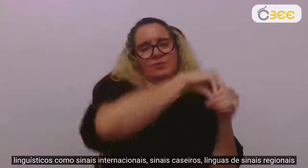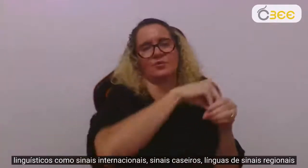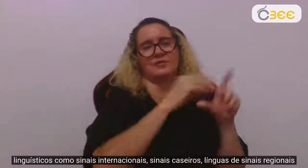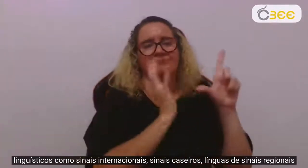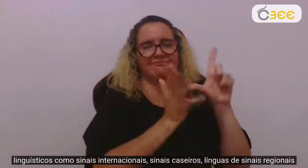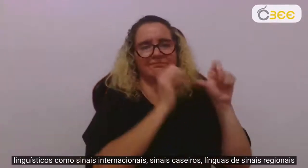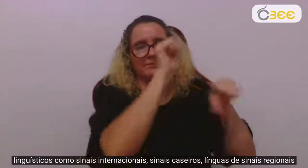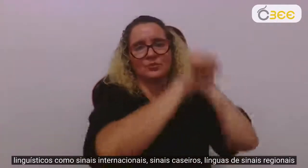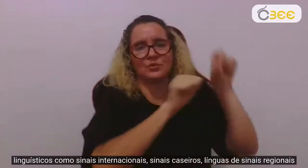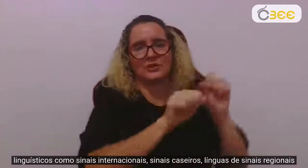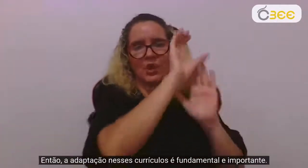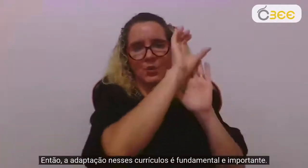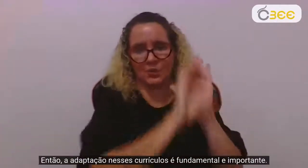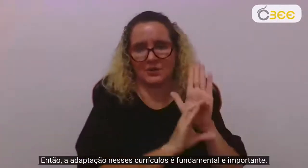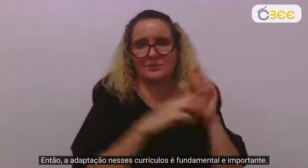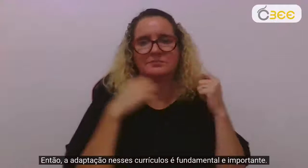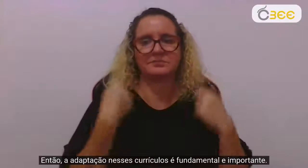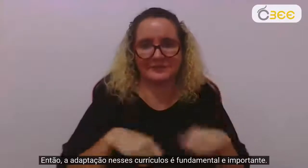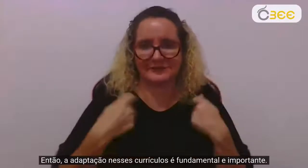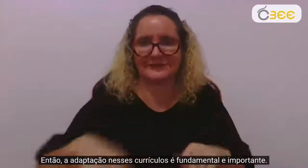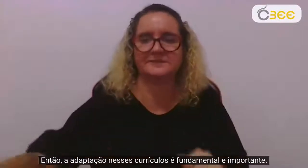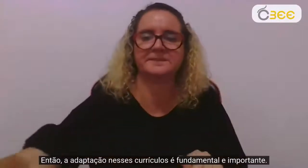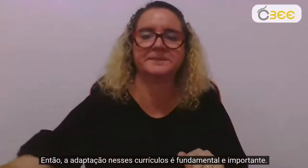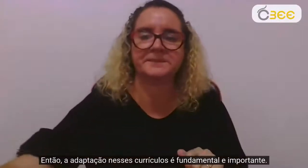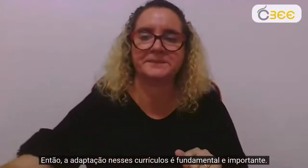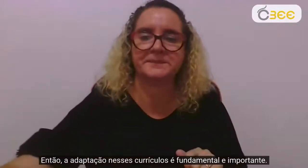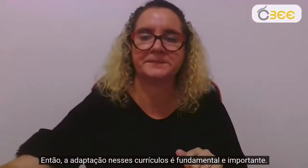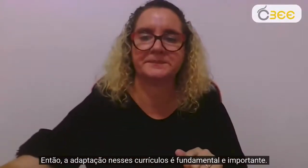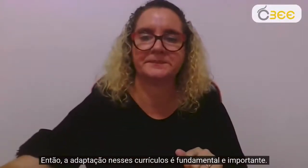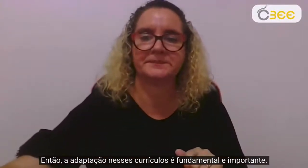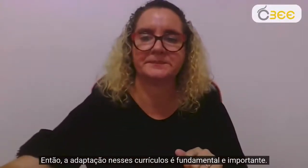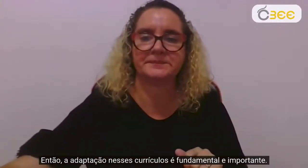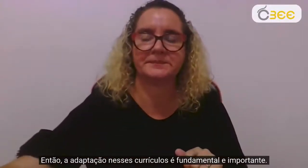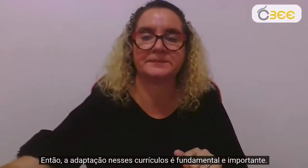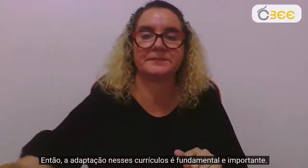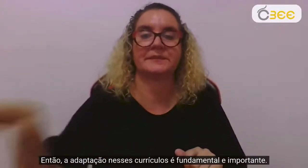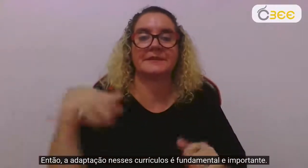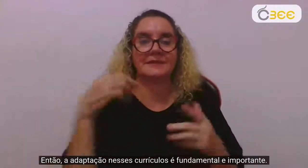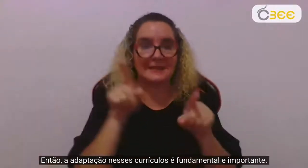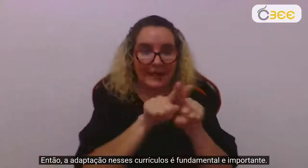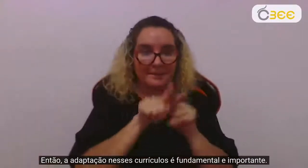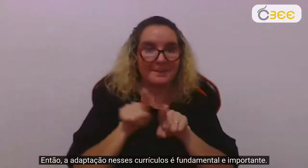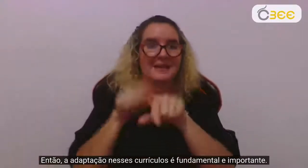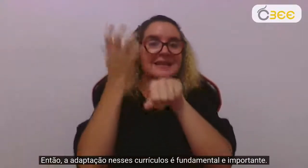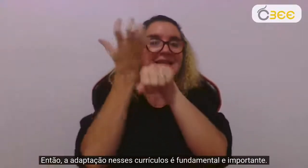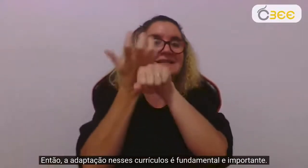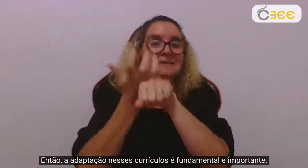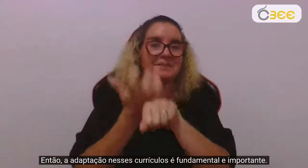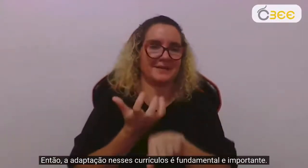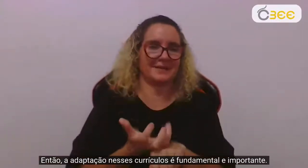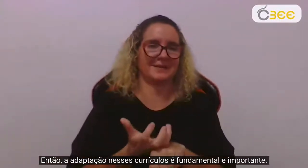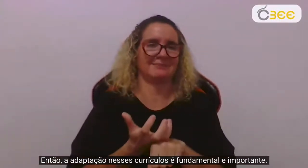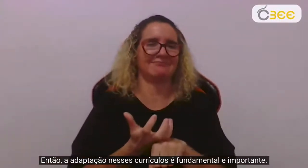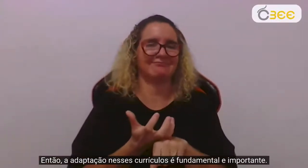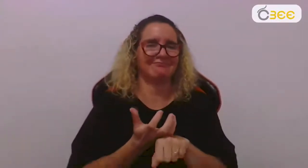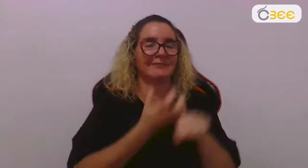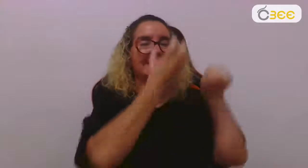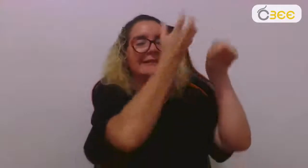línguas de sinais regionais. Então, a adaptação nesses currículos é fundamental e importante.